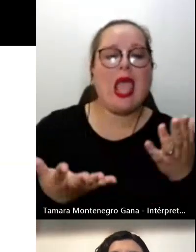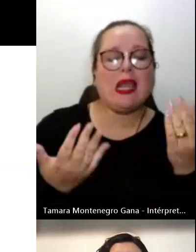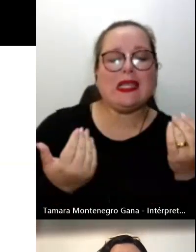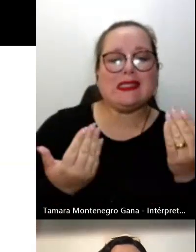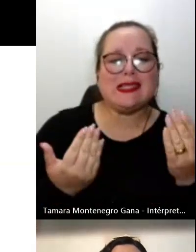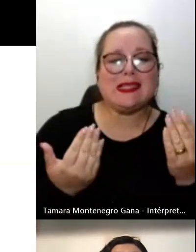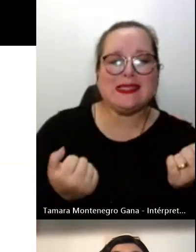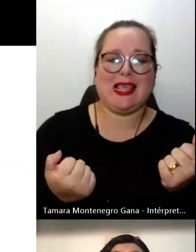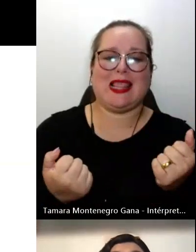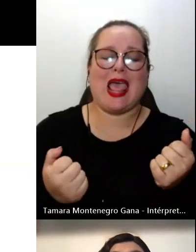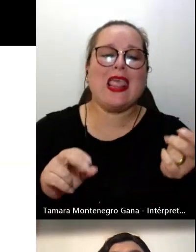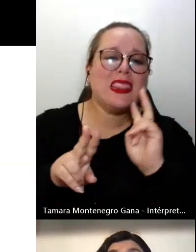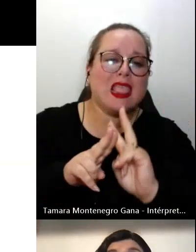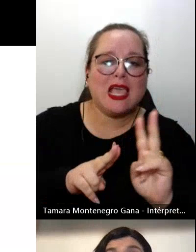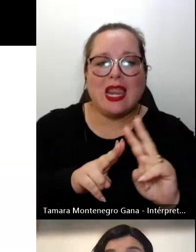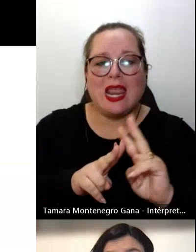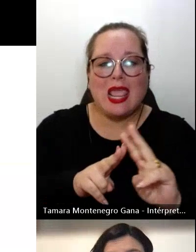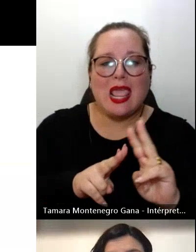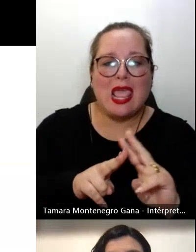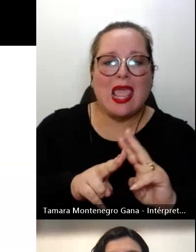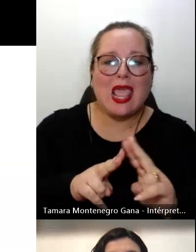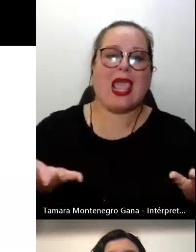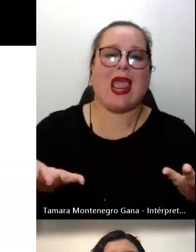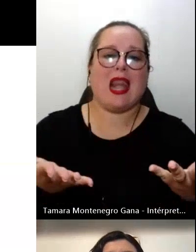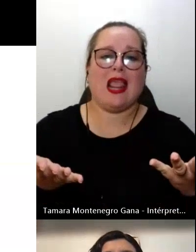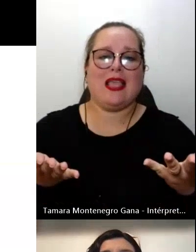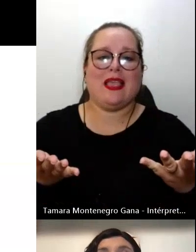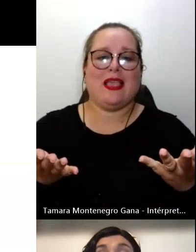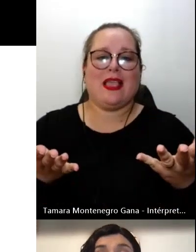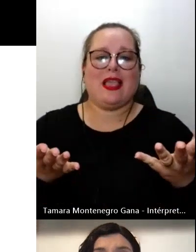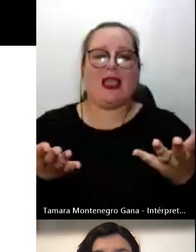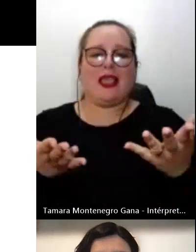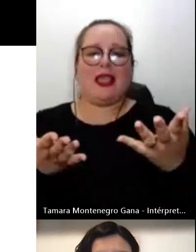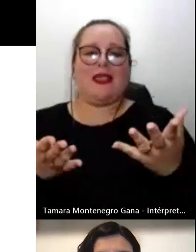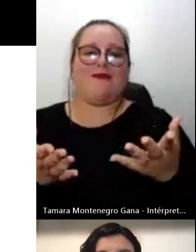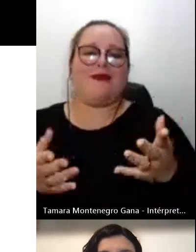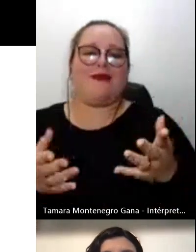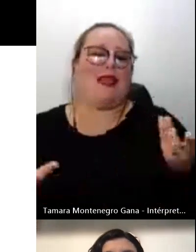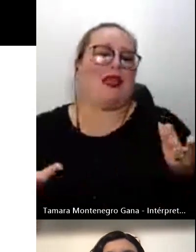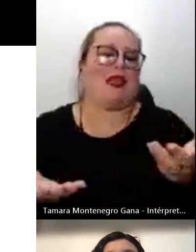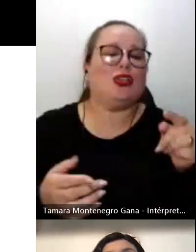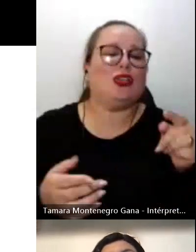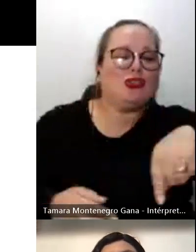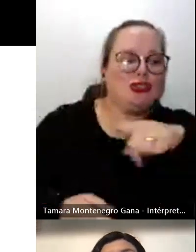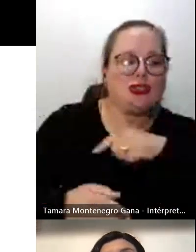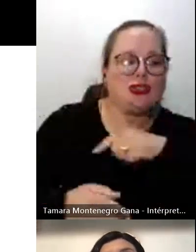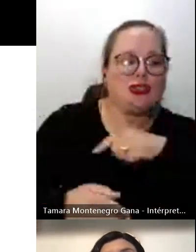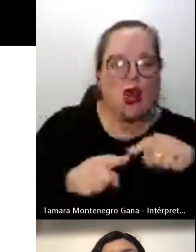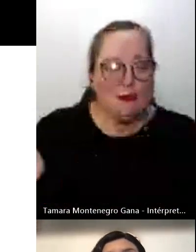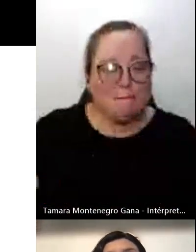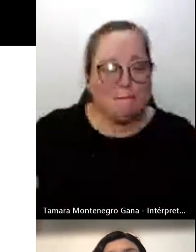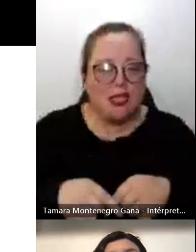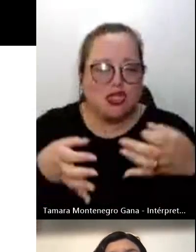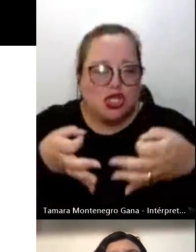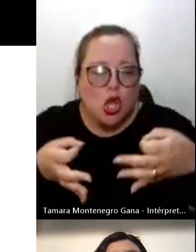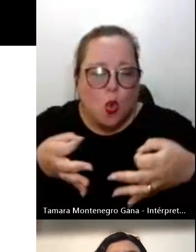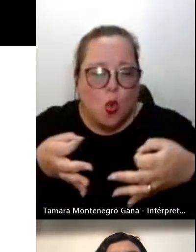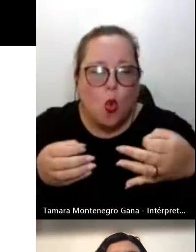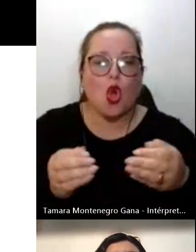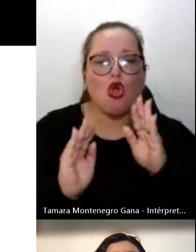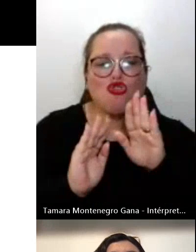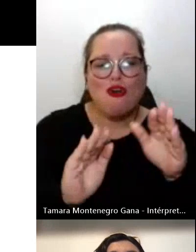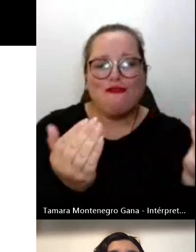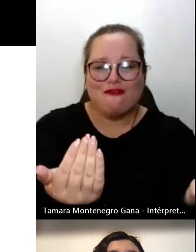necesidad de crear espacios seguros, espacios de confianza, donde los estudiantes sientan